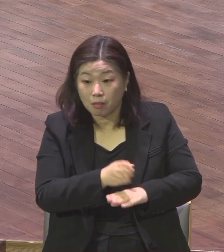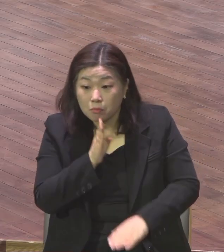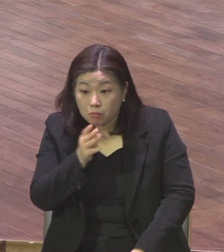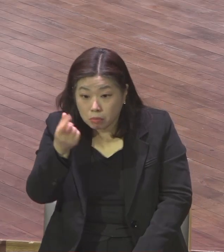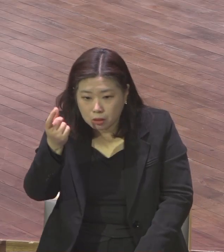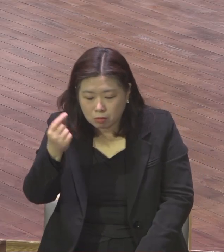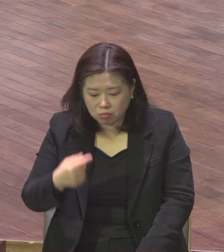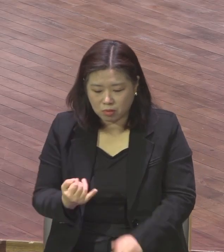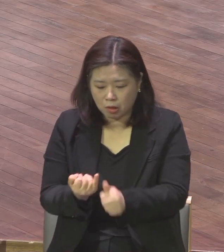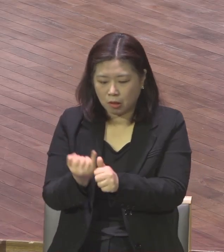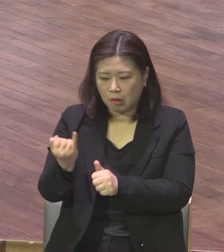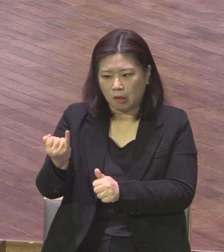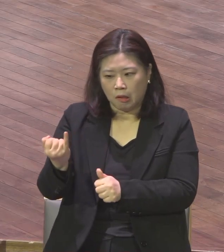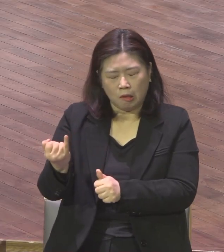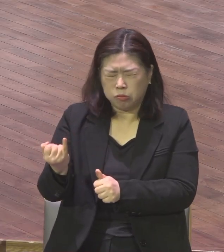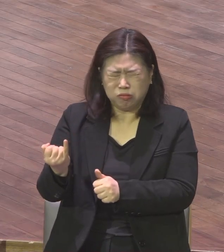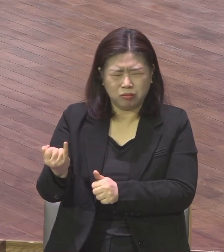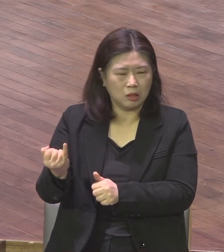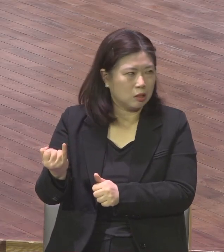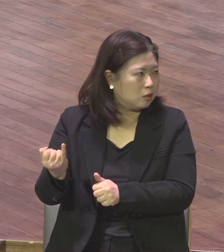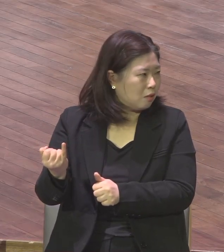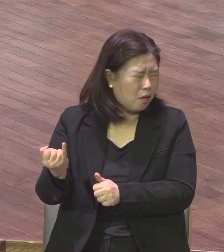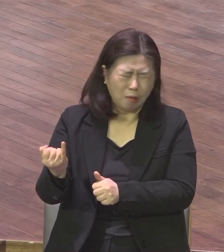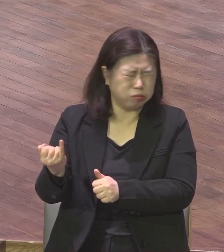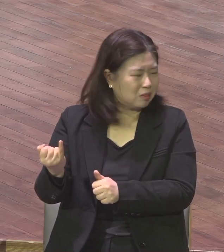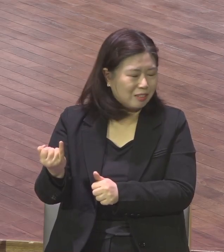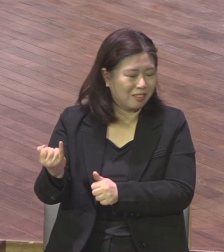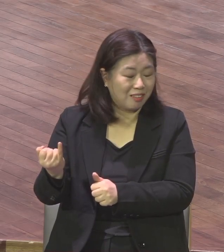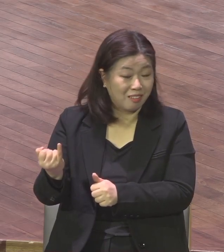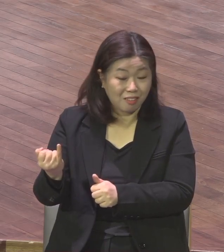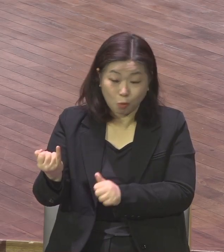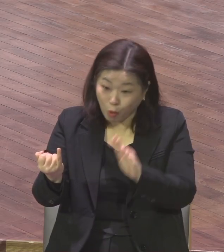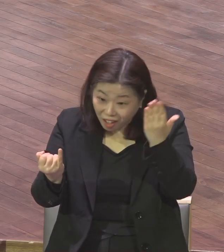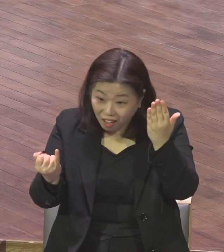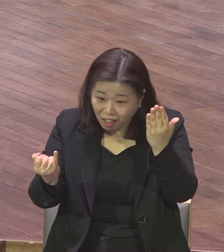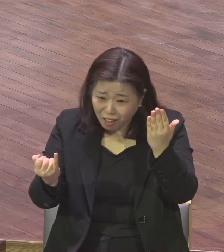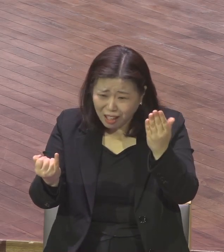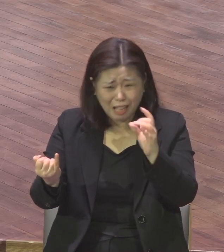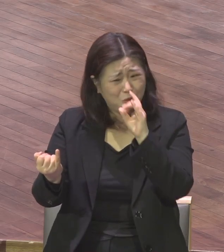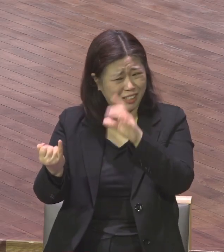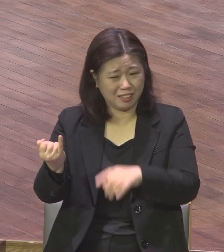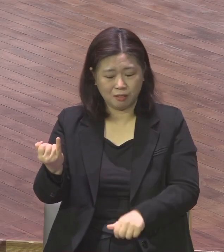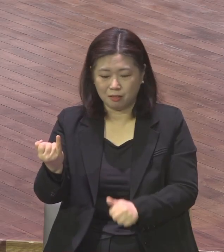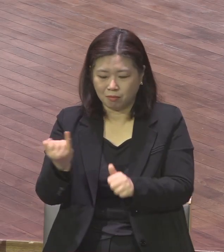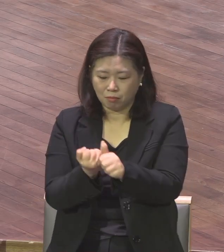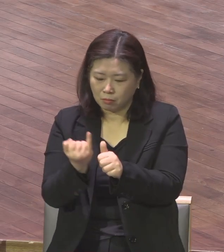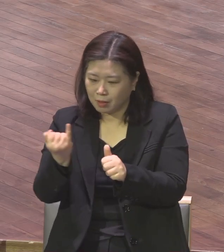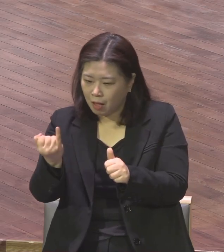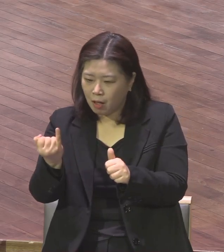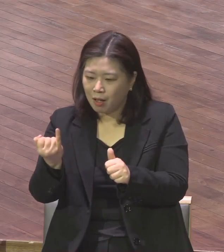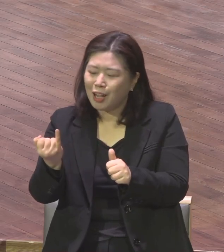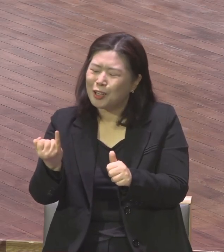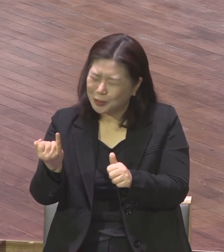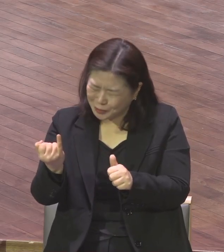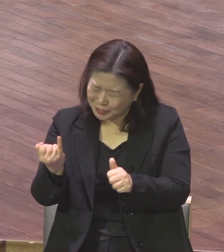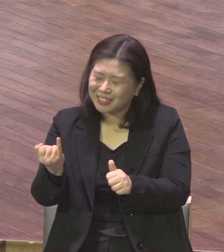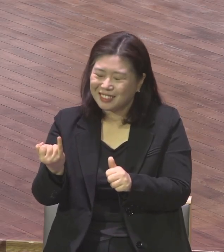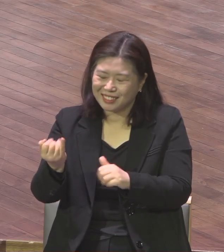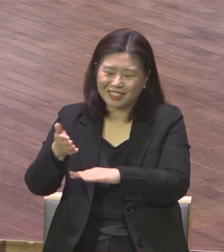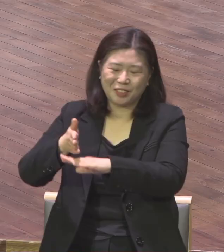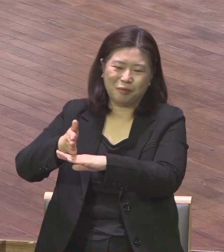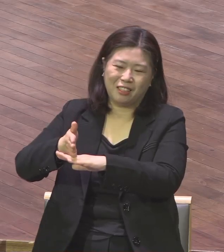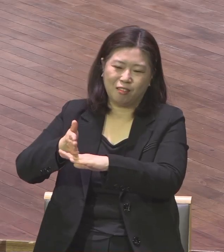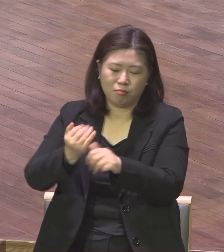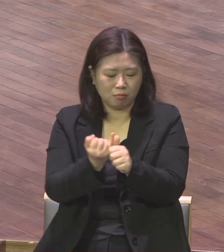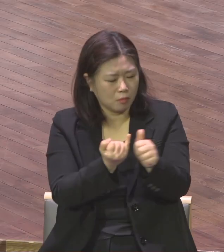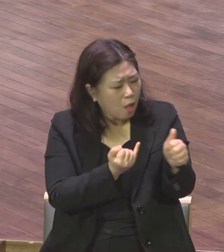싫어. 그건 아니지요. 은혜 받은 사람, 아내를 보고 남편을 보고 감사가 없다, 은혜 받은